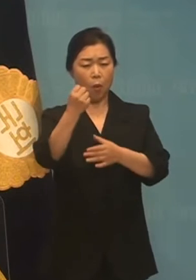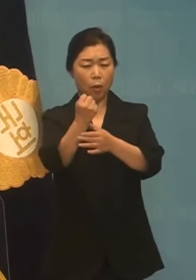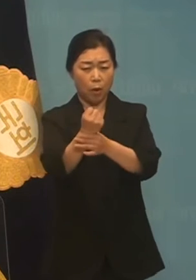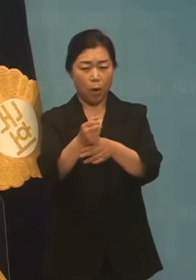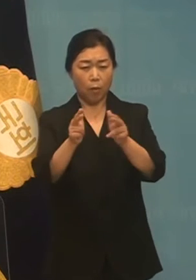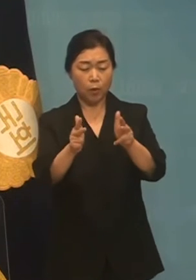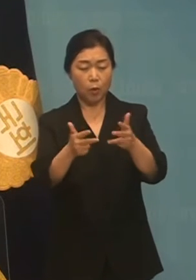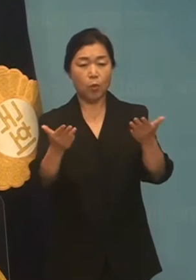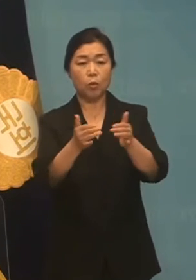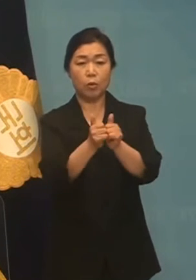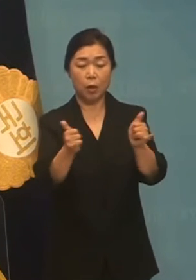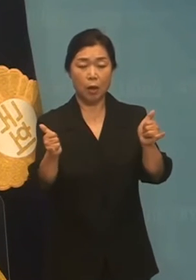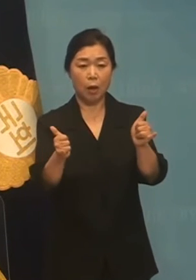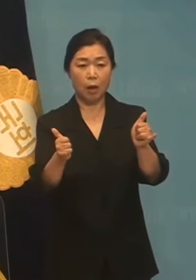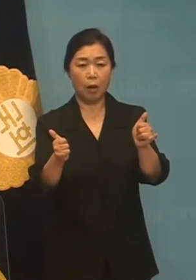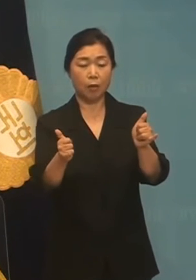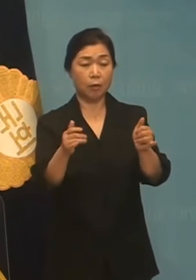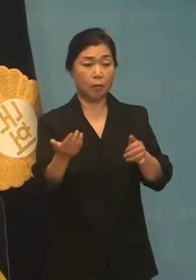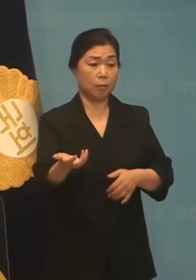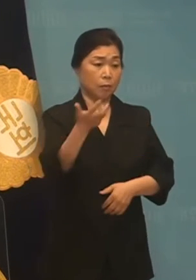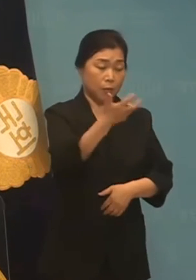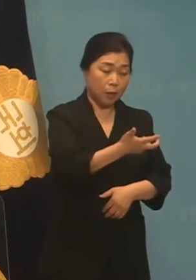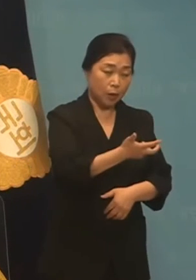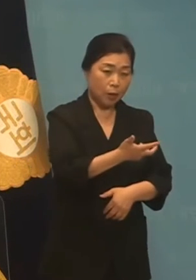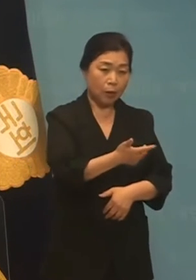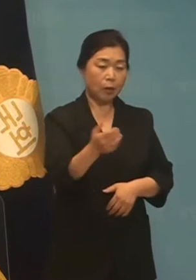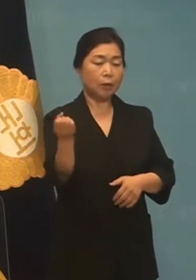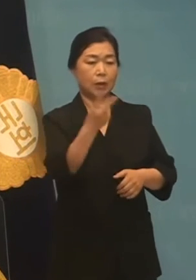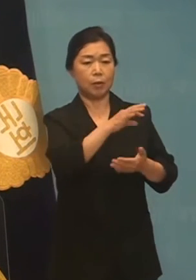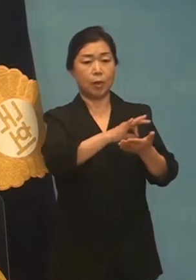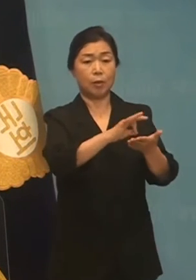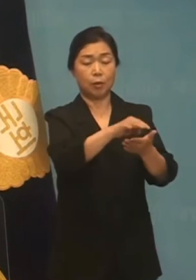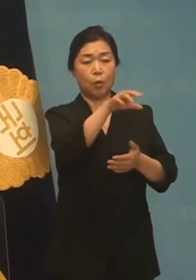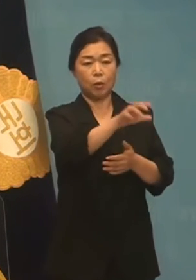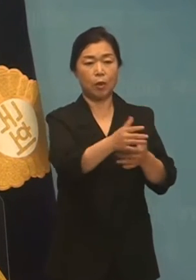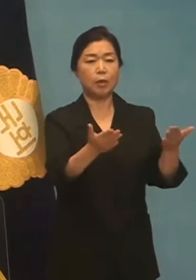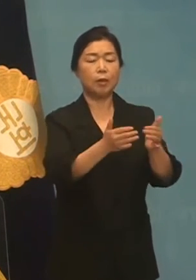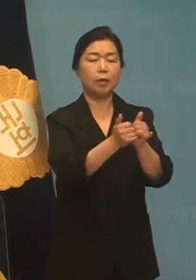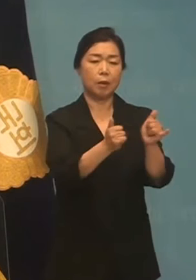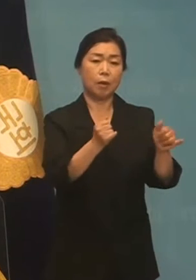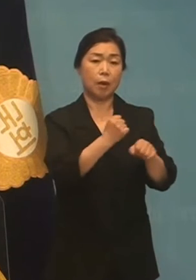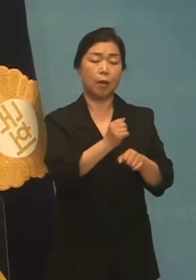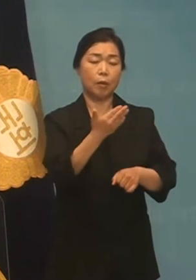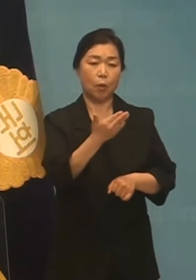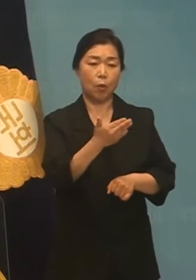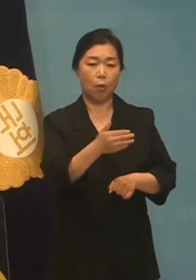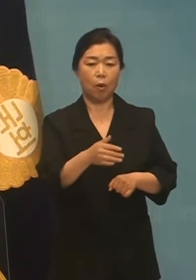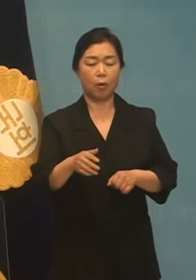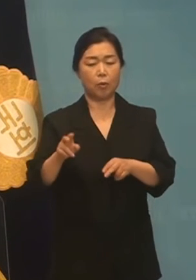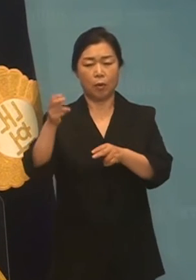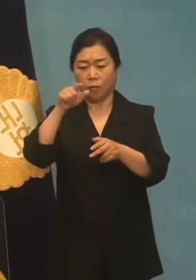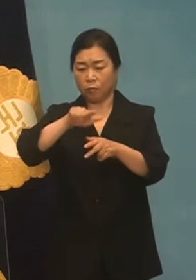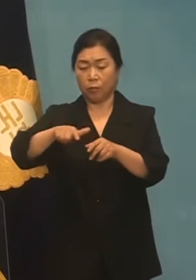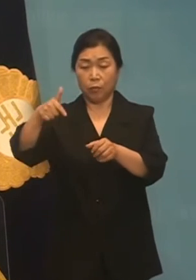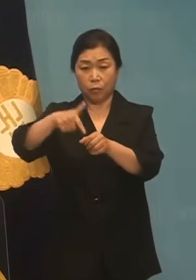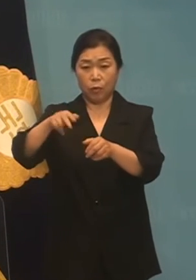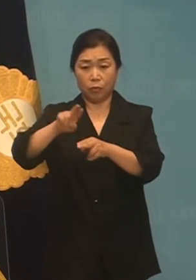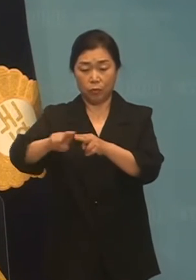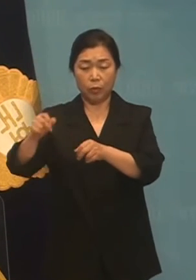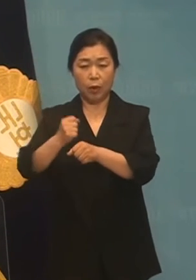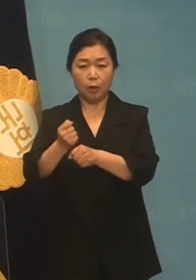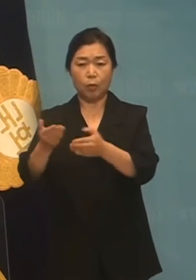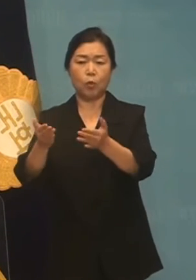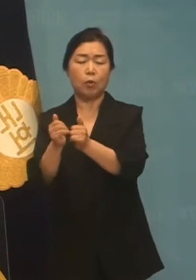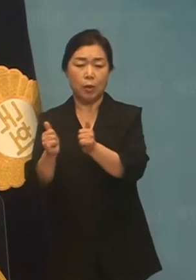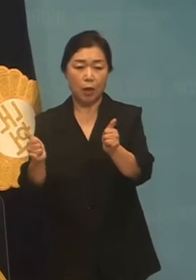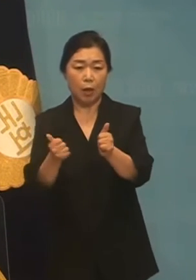노동자가 재생에너지 산업 노동자가 될 수 있도록 하고 내연기관 자동차가 노동자가 친환경 자동차